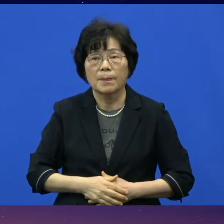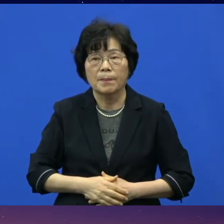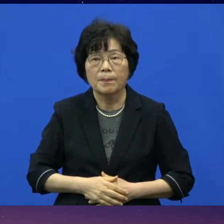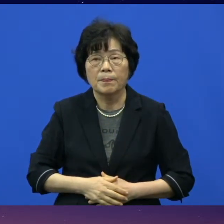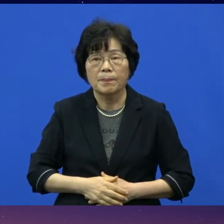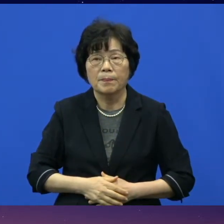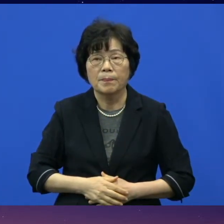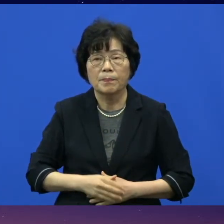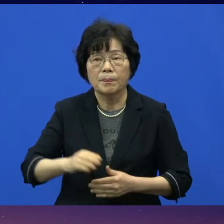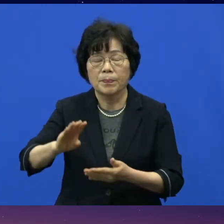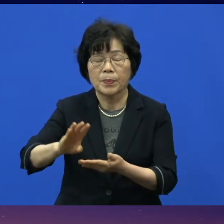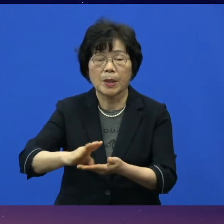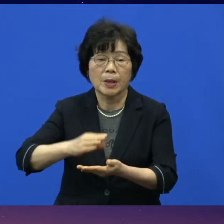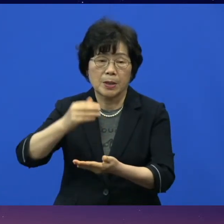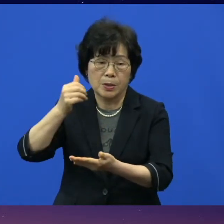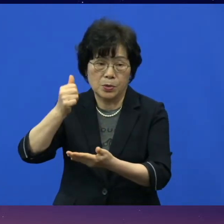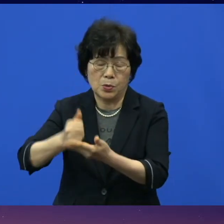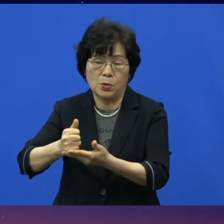철저해요. 그리스도에게 집중하는.